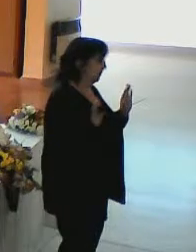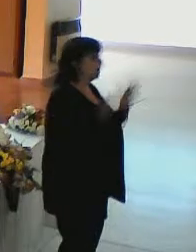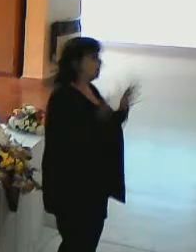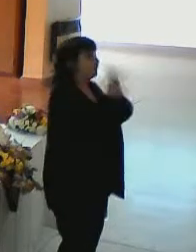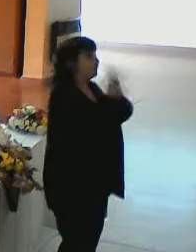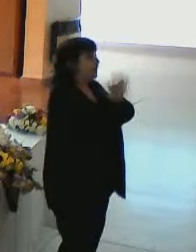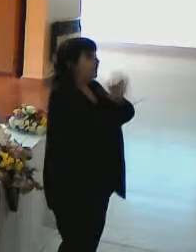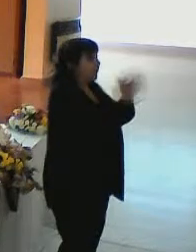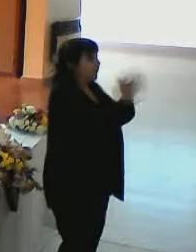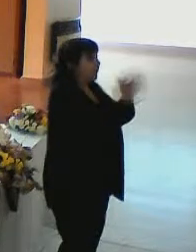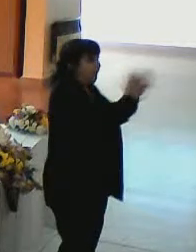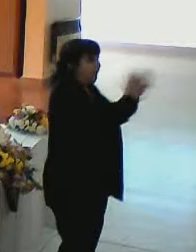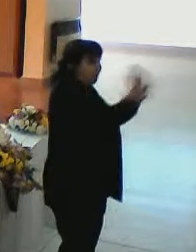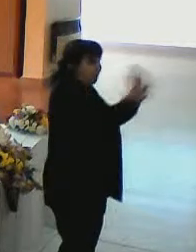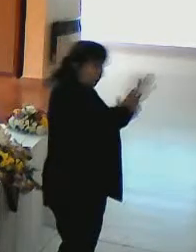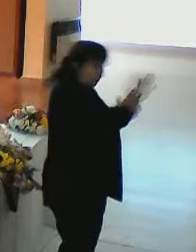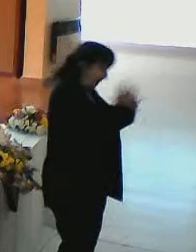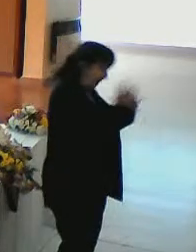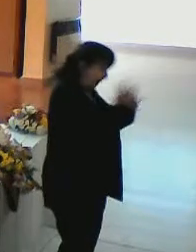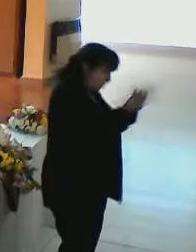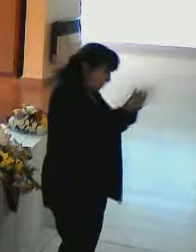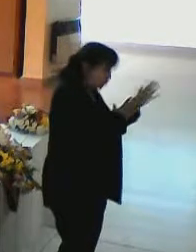tratamiento, nosotros